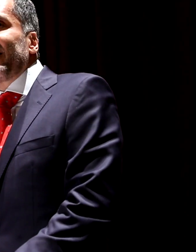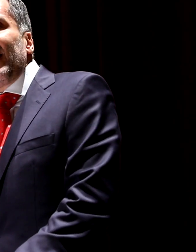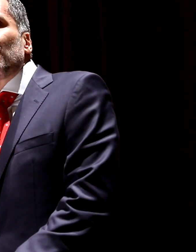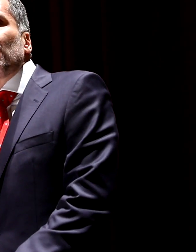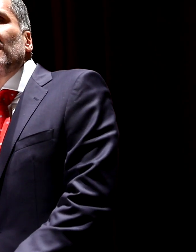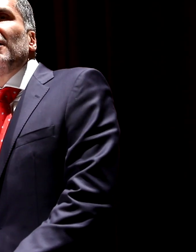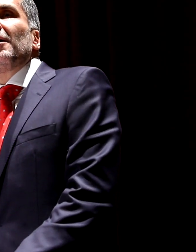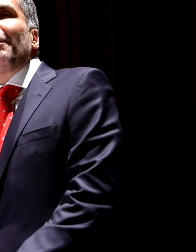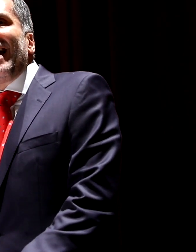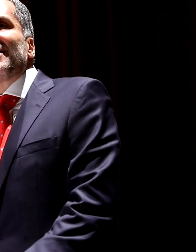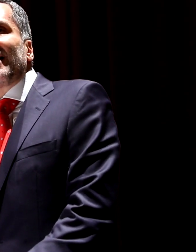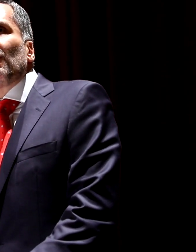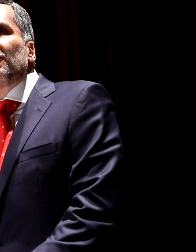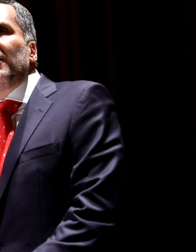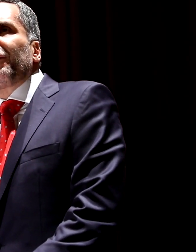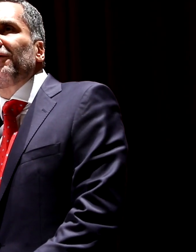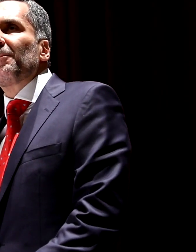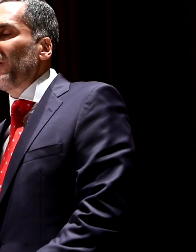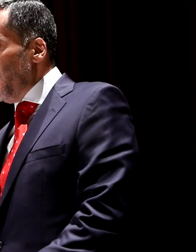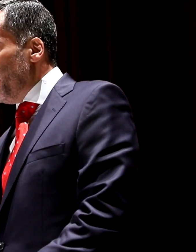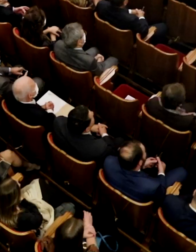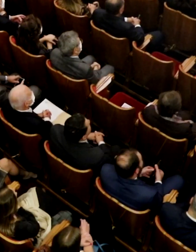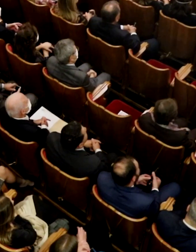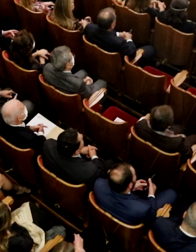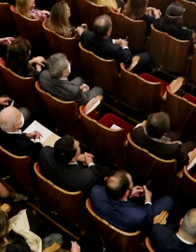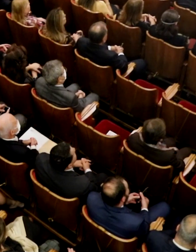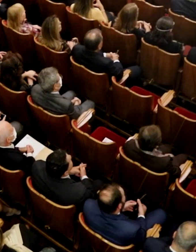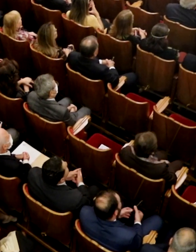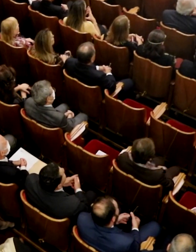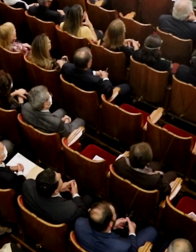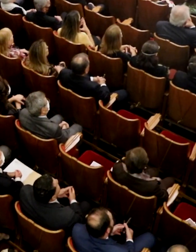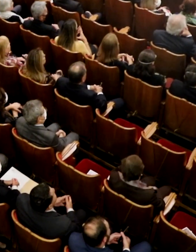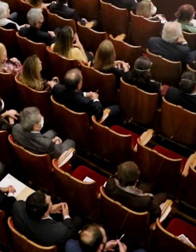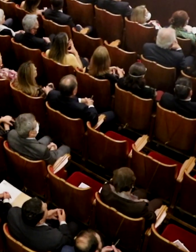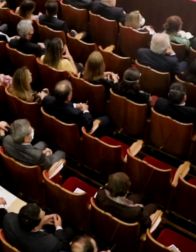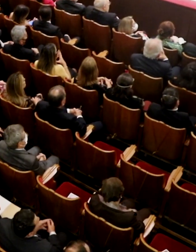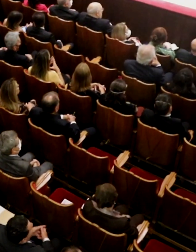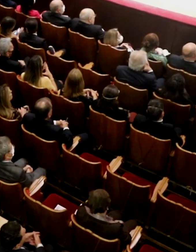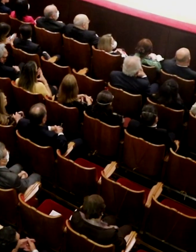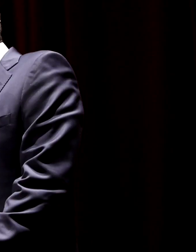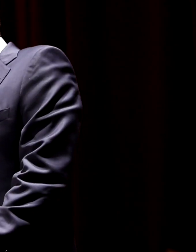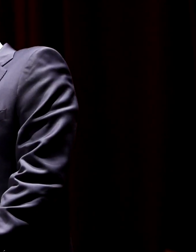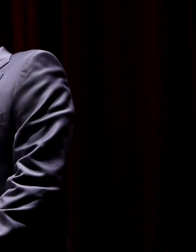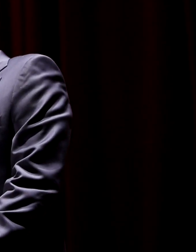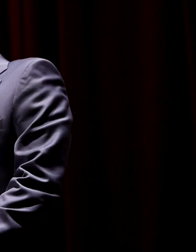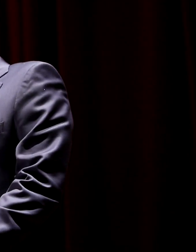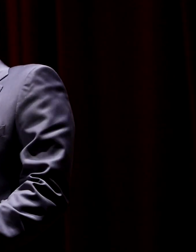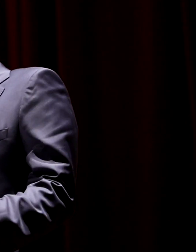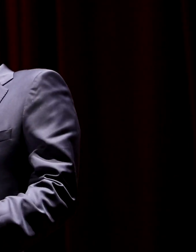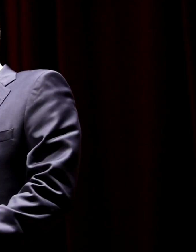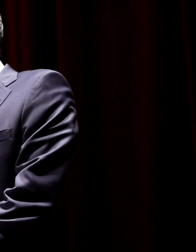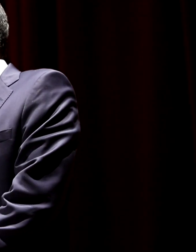mais estratégico, mais resolutivo e moderno. Por derradeiro, consagro minhas